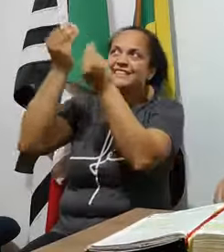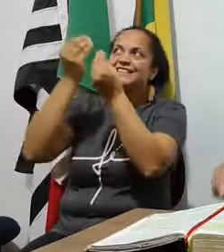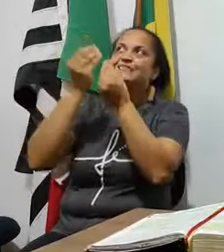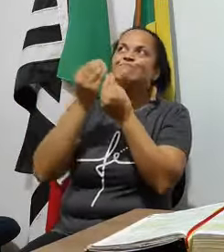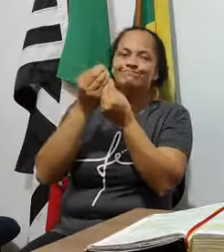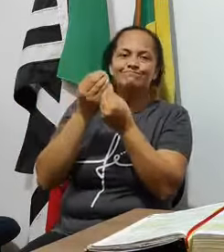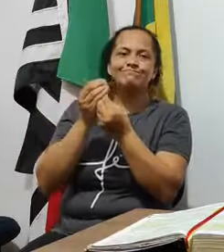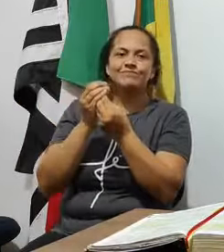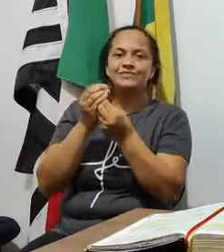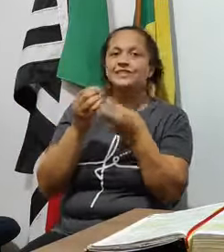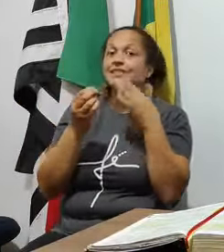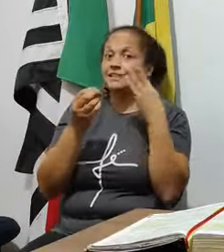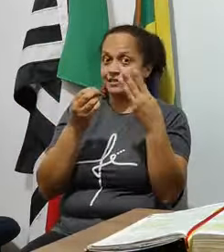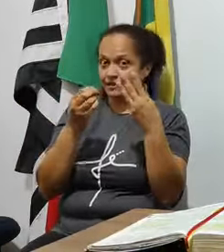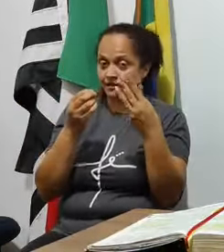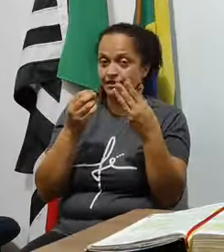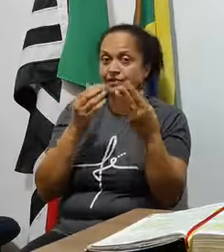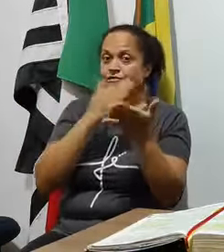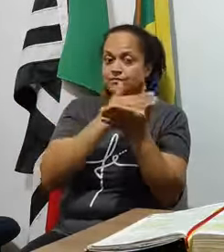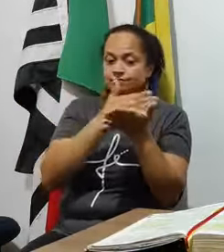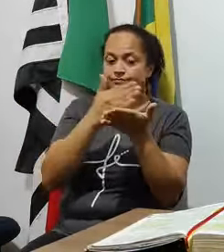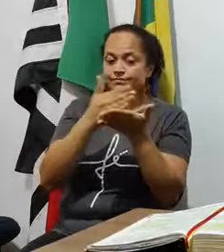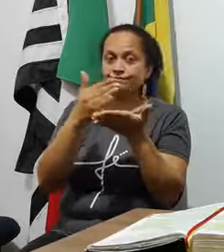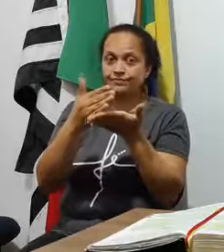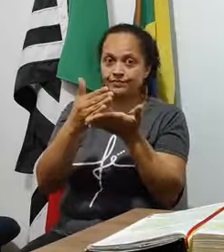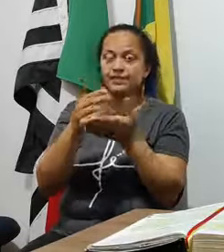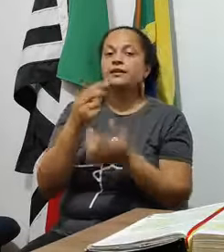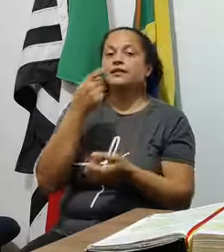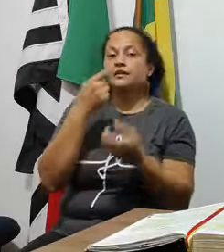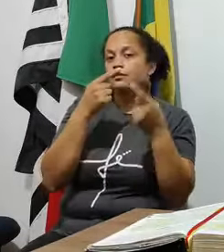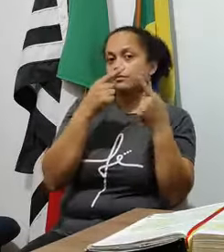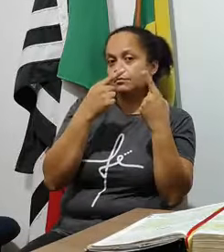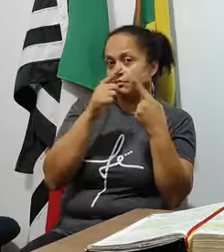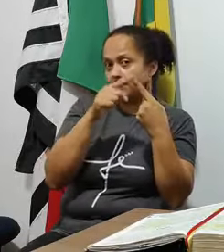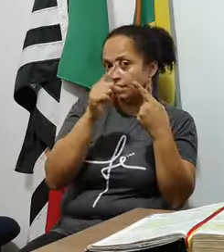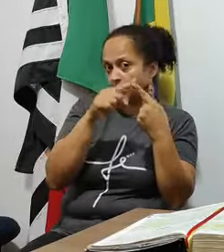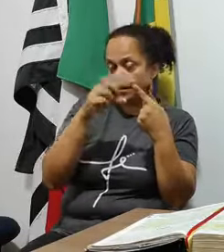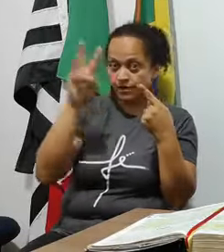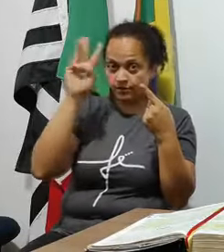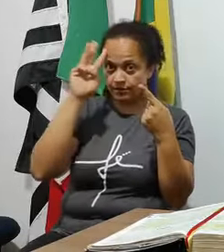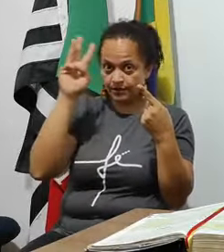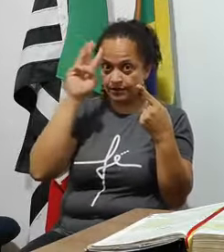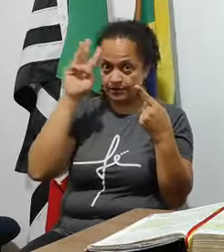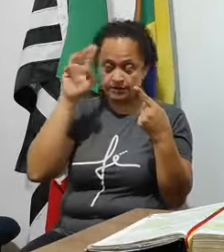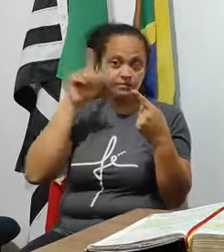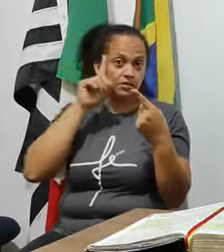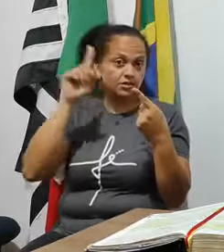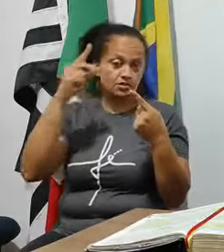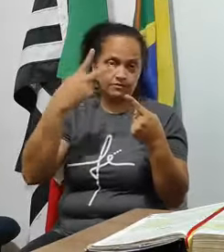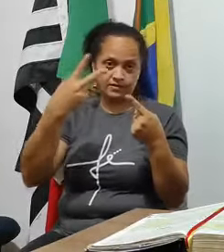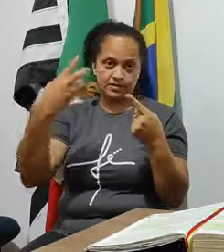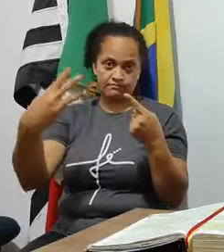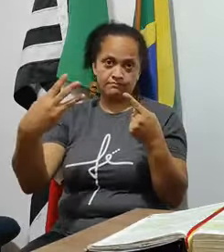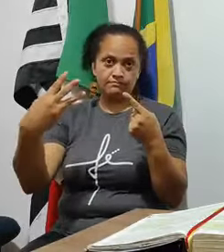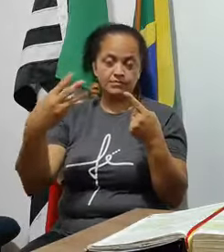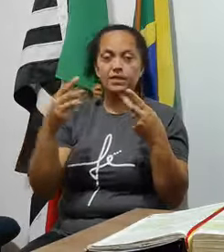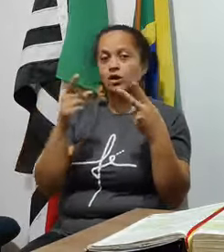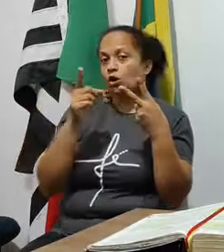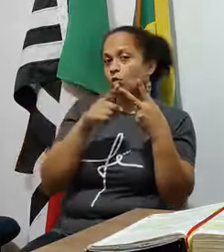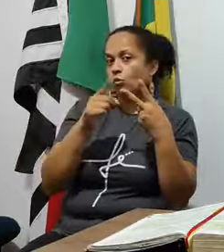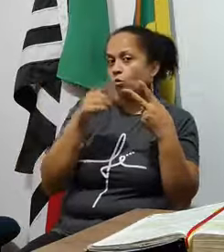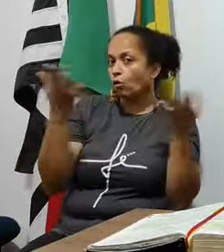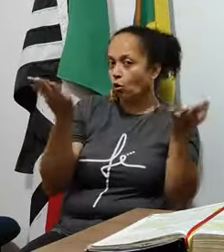é dividida em 3 partes. A primeira eu dei agora terça-feira, dia 23. Hoje eu vou